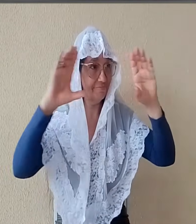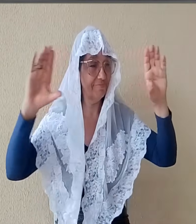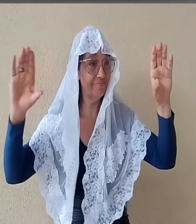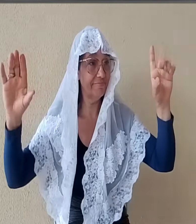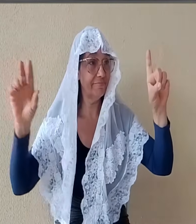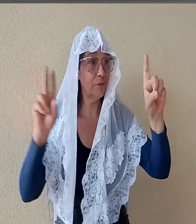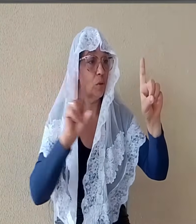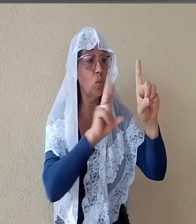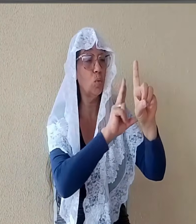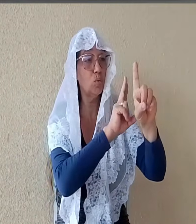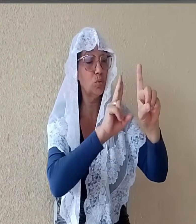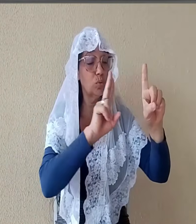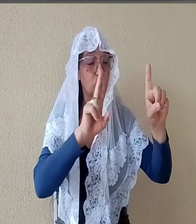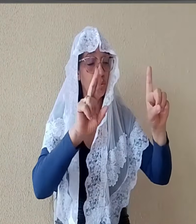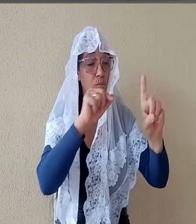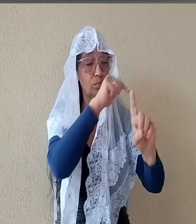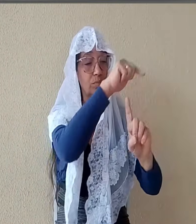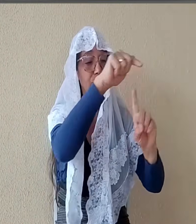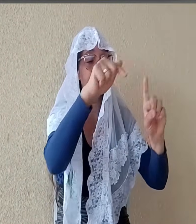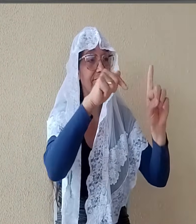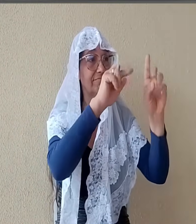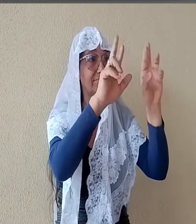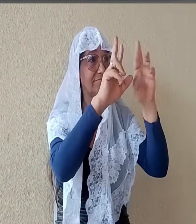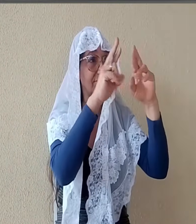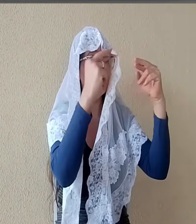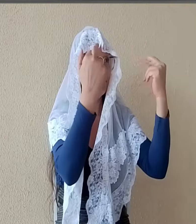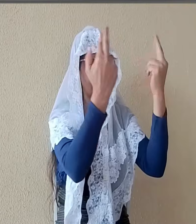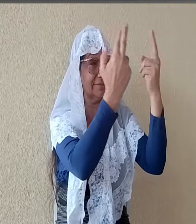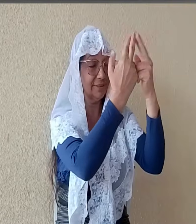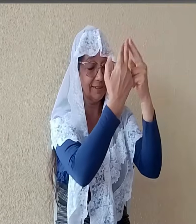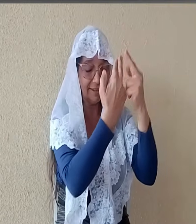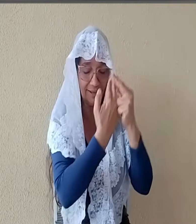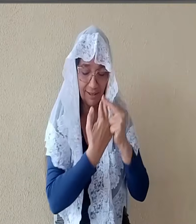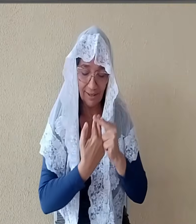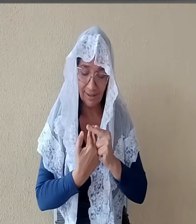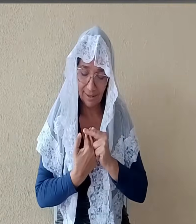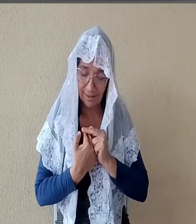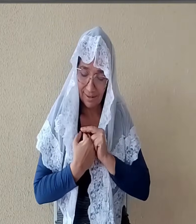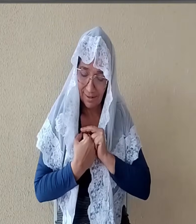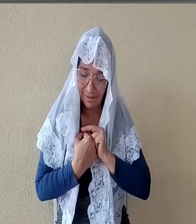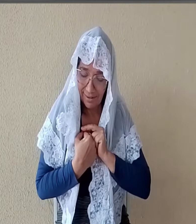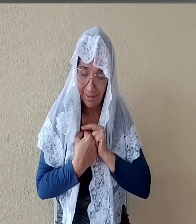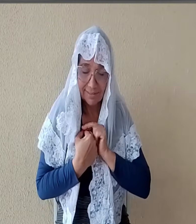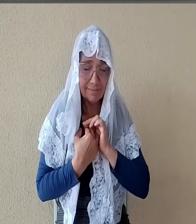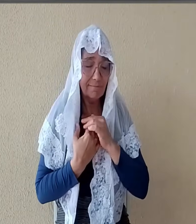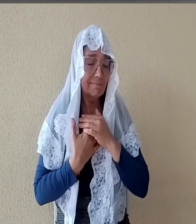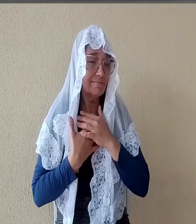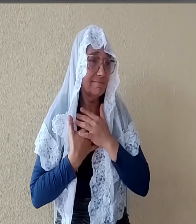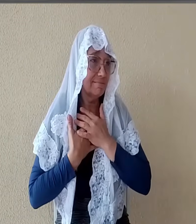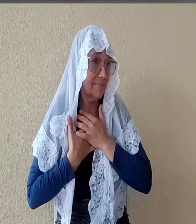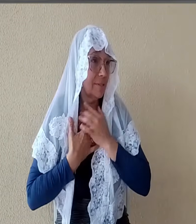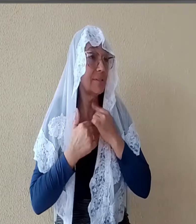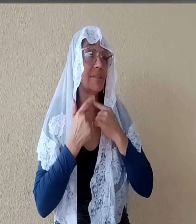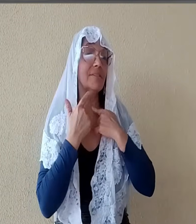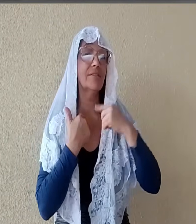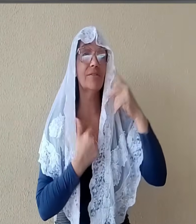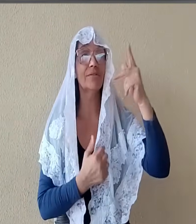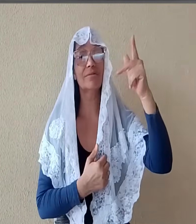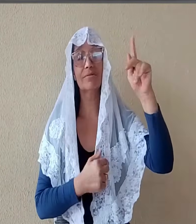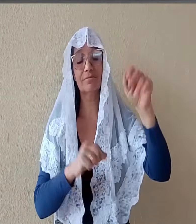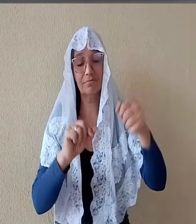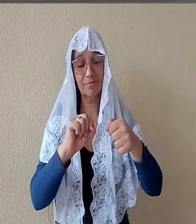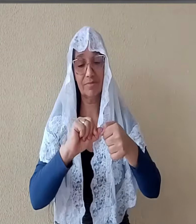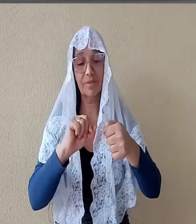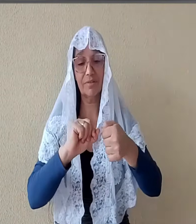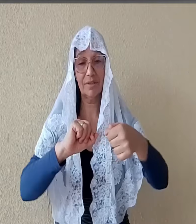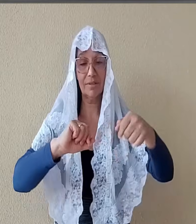reino, seja feita a tua vontade, assim na terra como no céu. O